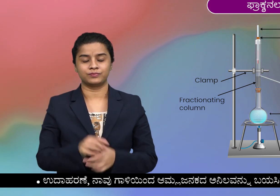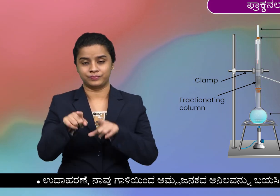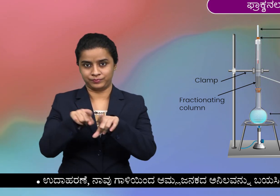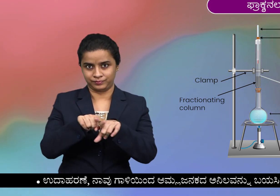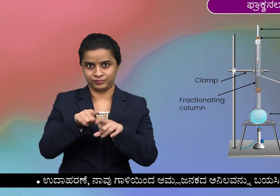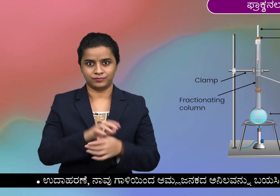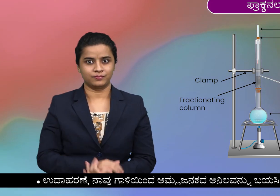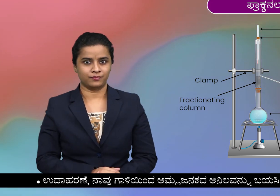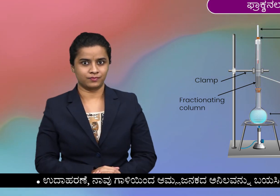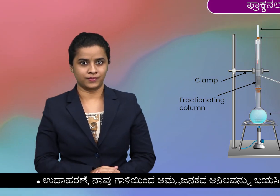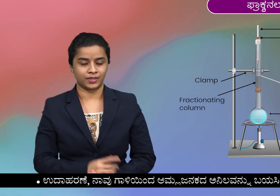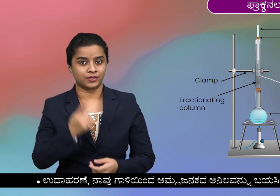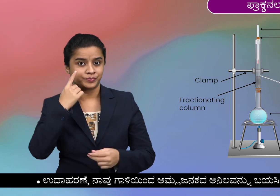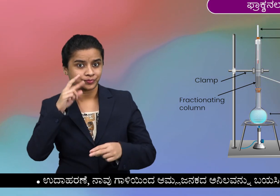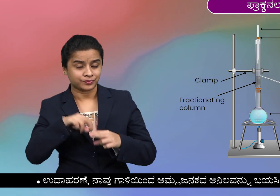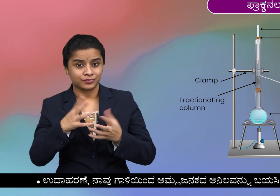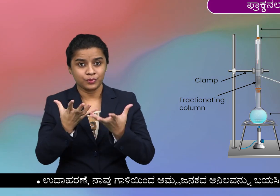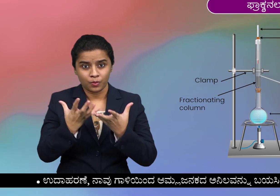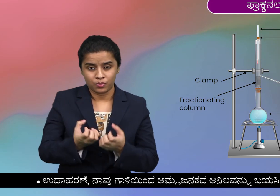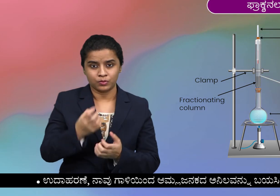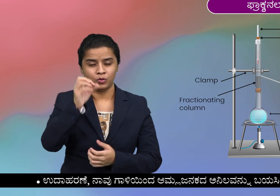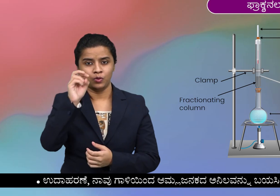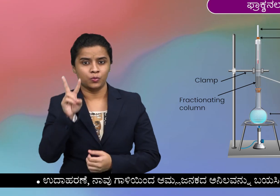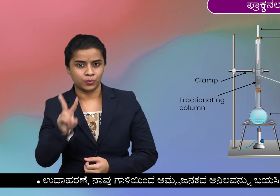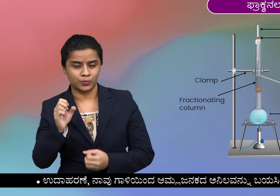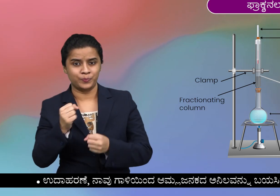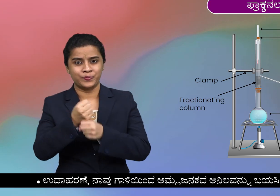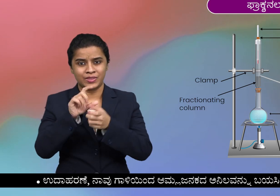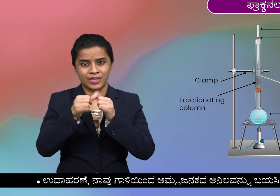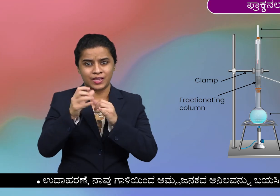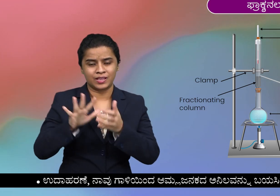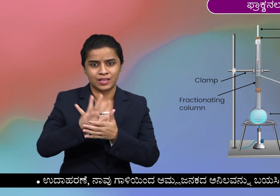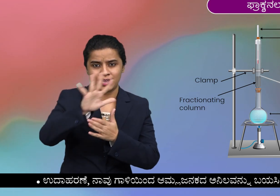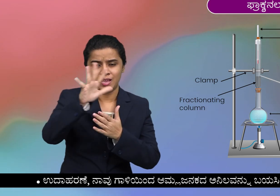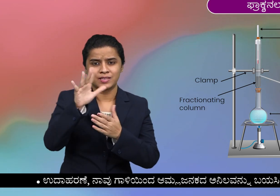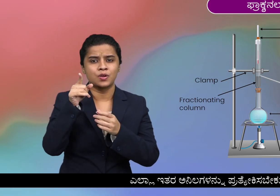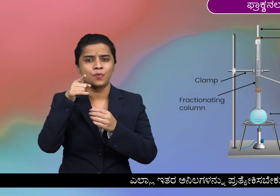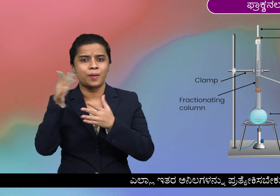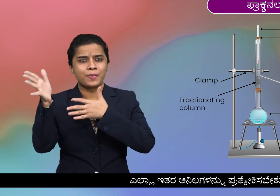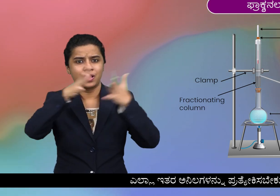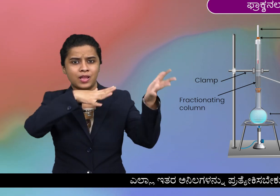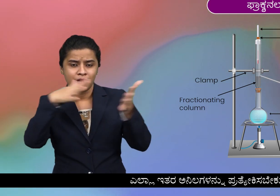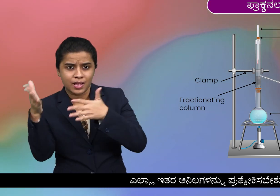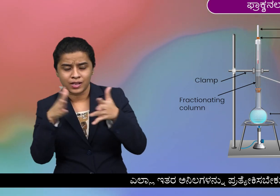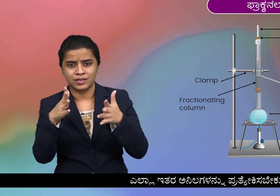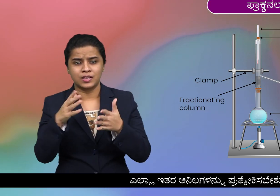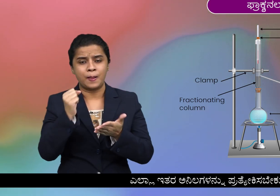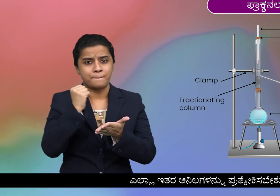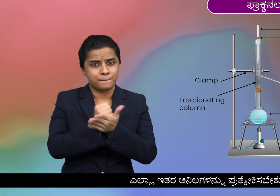ಉದಾಹರಣೆ, ನಾವು ಗಾಳಿಯಿಂದ ಆಮ್ಲಜನಕದ ಅನಿಲವನ್ನು ಬಯಸಿದರೆ ನಾವು ಗಾಳಿಯಲ್ಲಿರುವ ಎಲ್ಲ ಇತರ ಅನಿಲಗಳನ್ನು